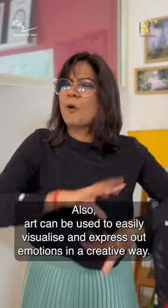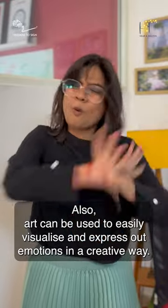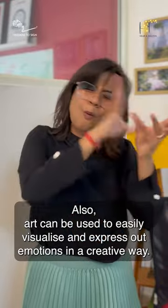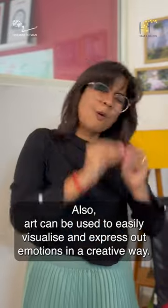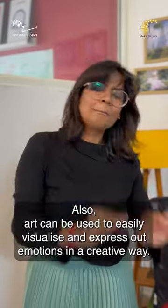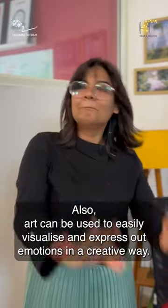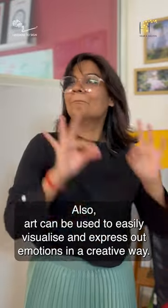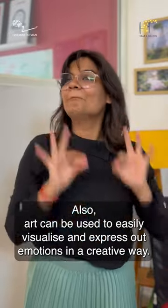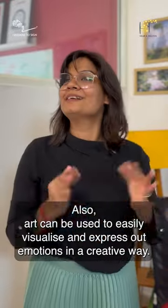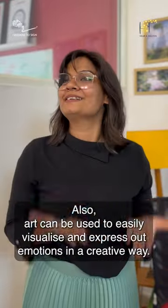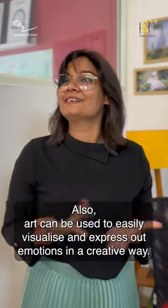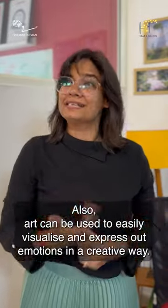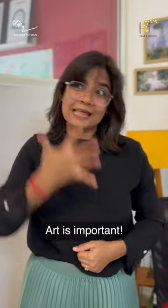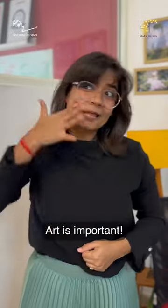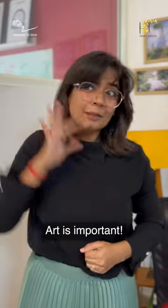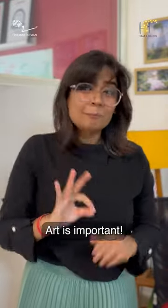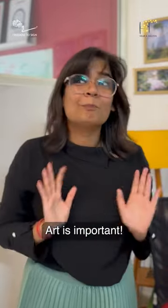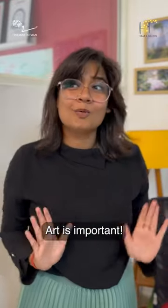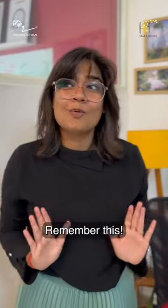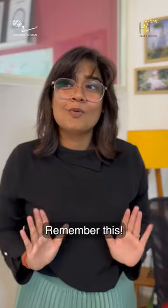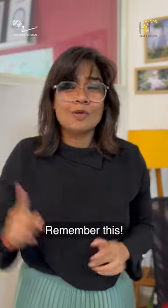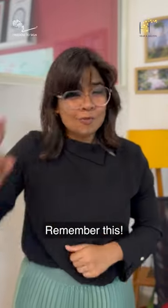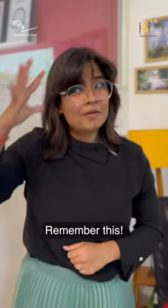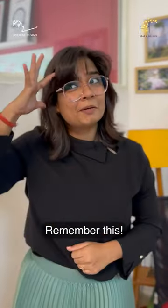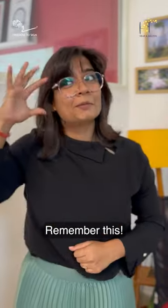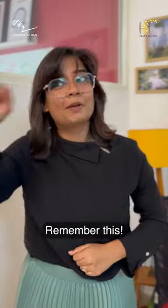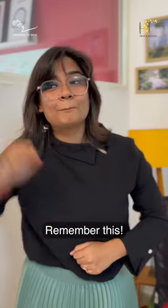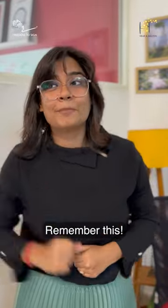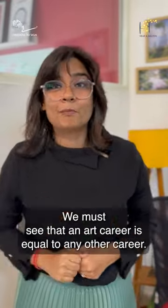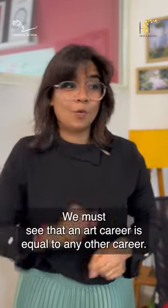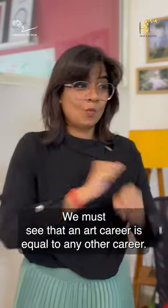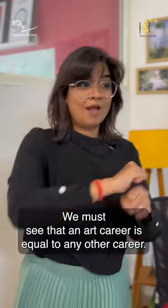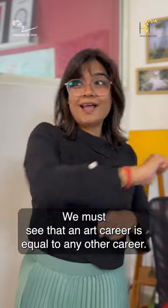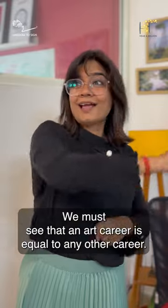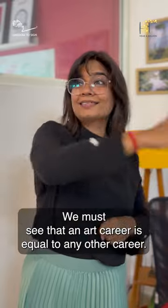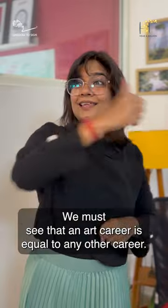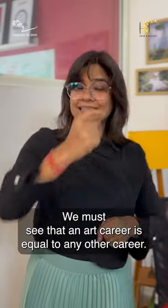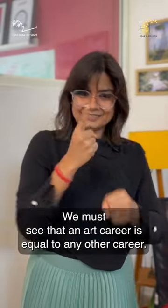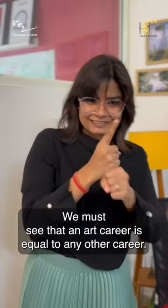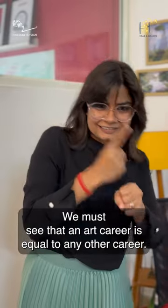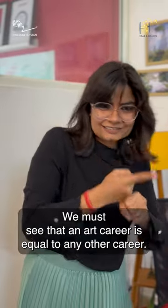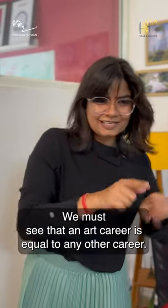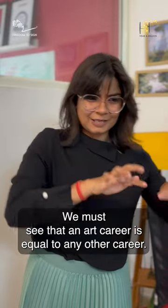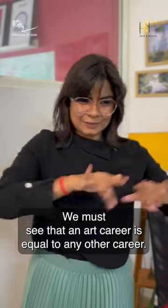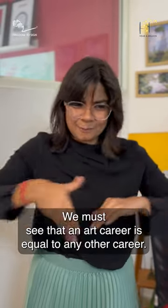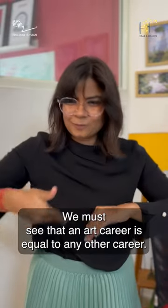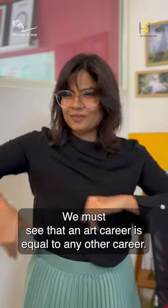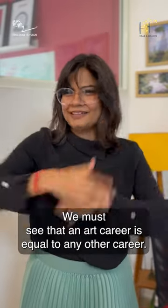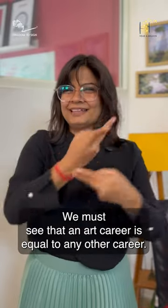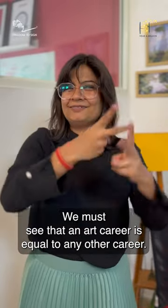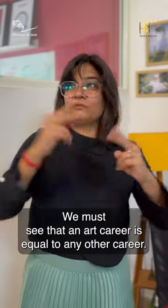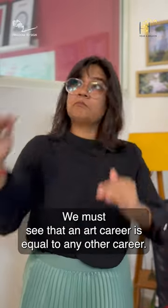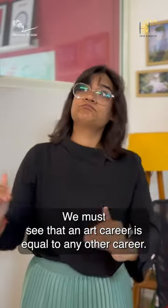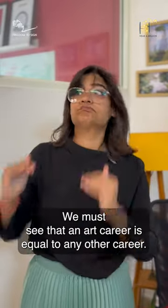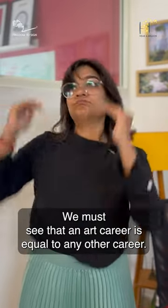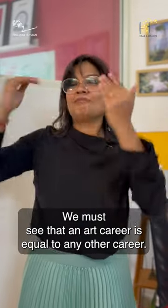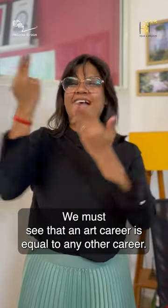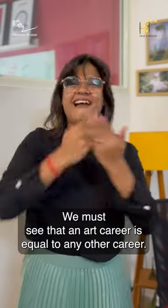लिए आसानी से उपयोग किया जा सकता है कला महत्त्वपूर्ण है यह याद रखना हमें यह देखना चाहिए कि कला करियर